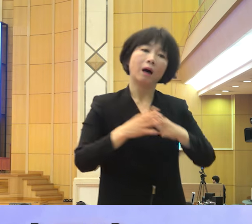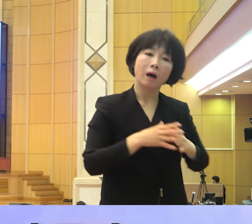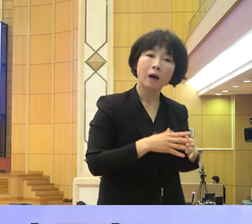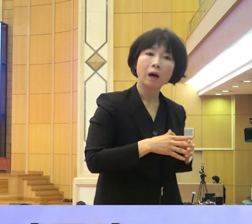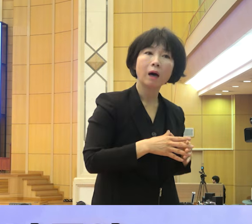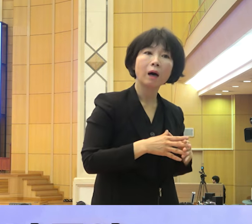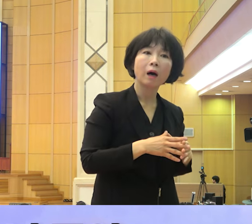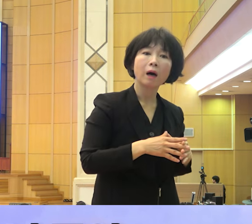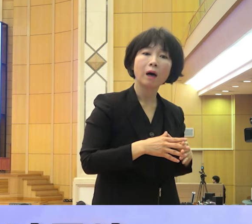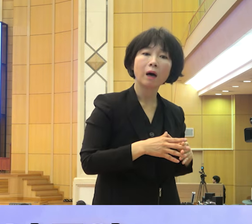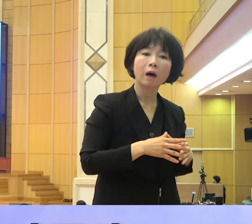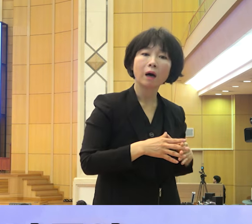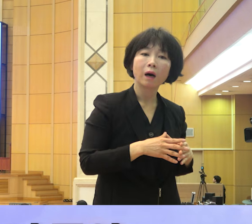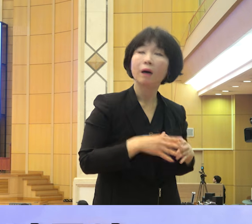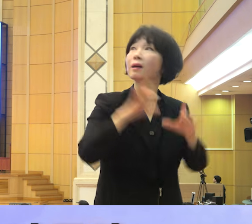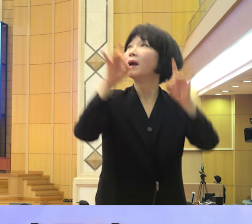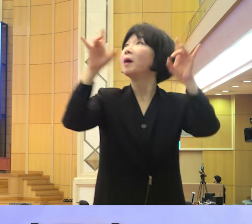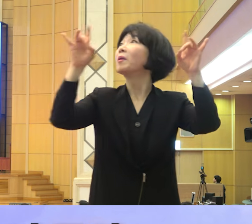뭐 하나 나갔구나.